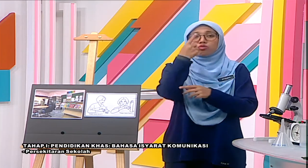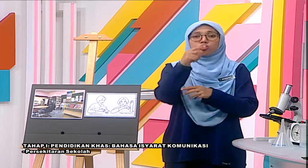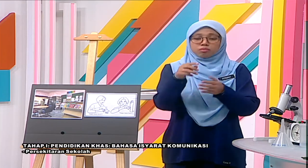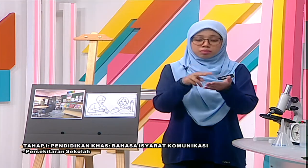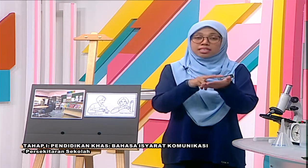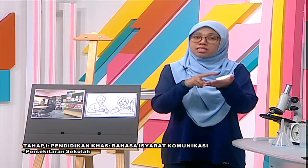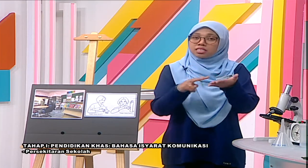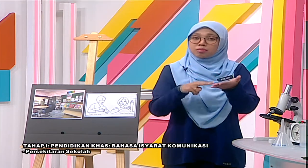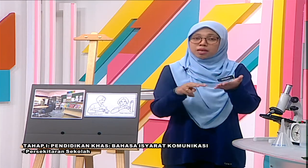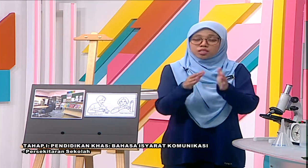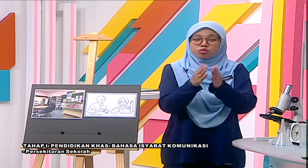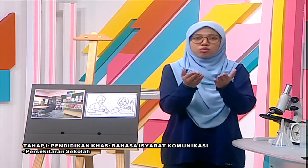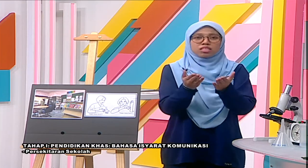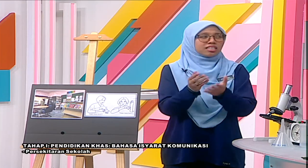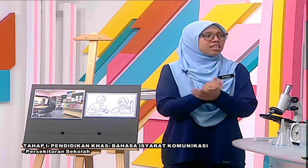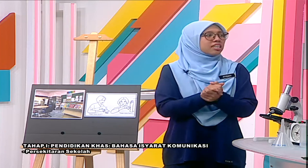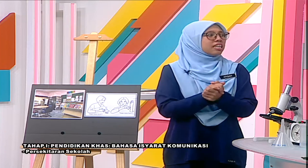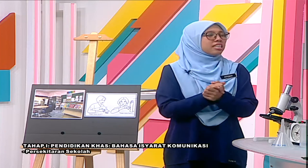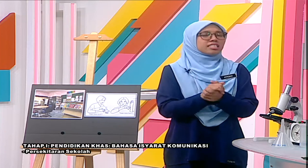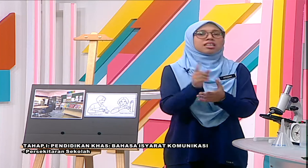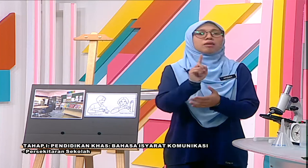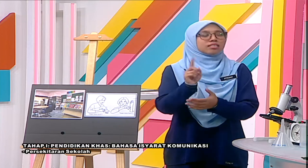untuk membaca ni, membaca buku ni. Kak Eli rasa kat mana ni?